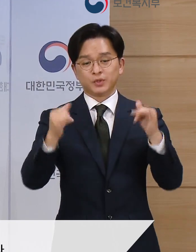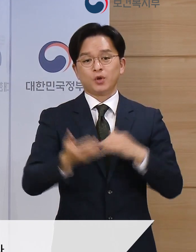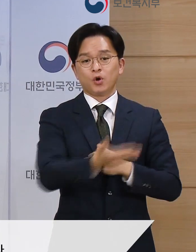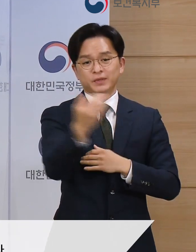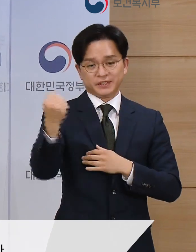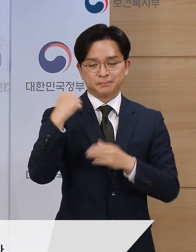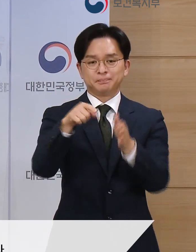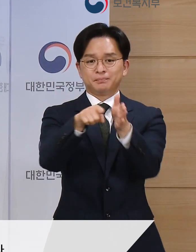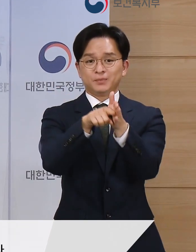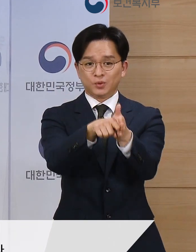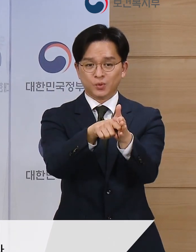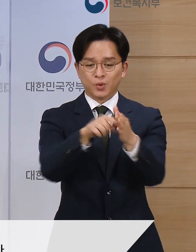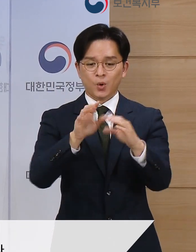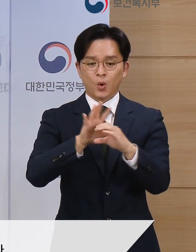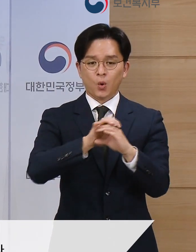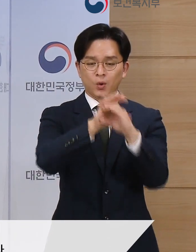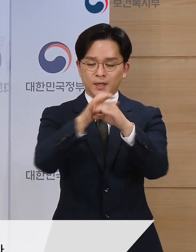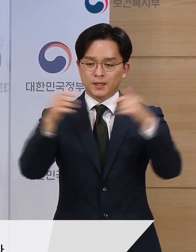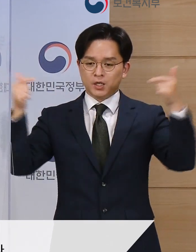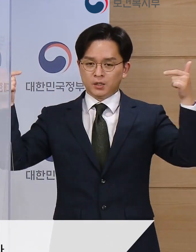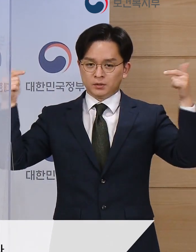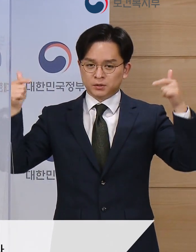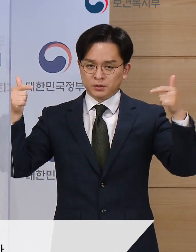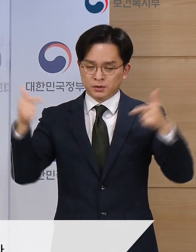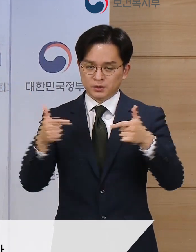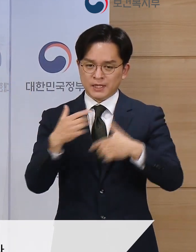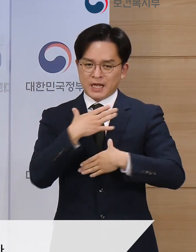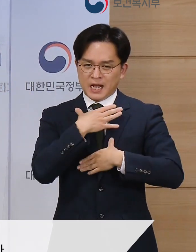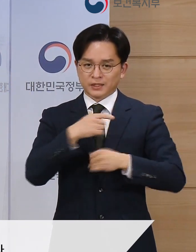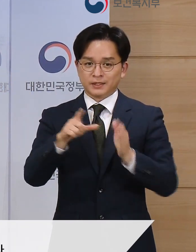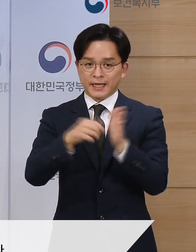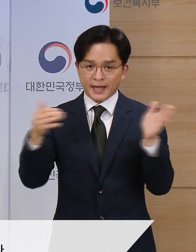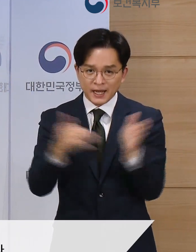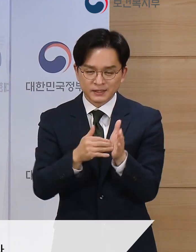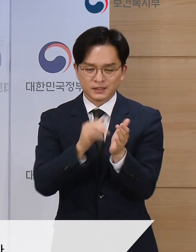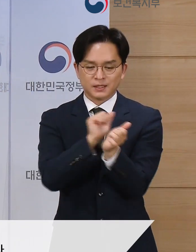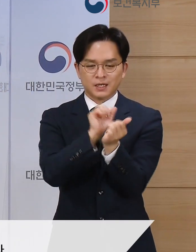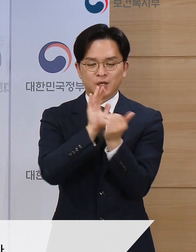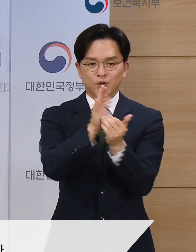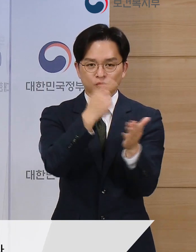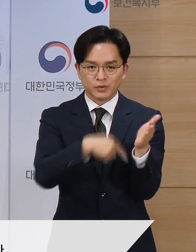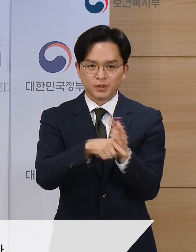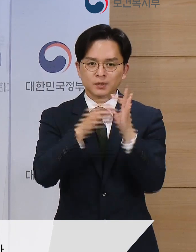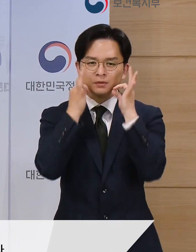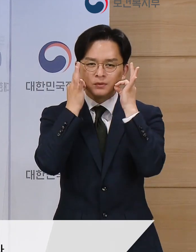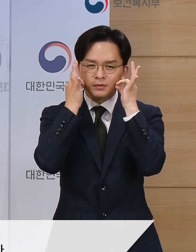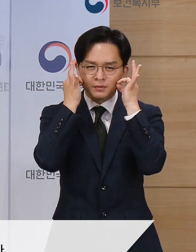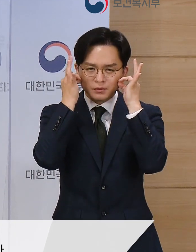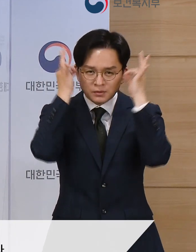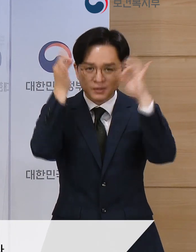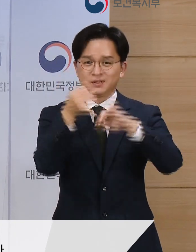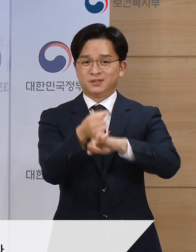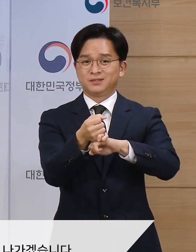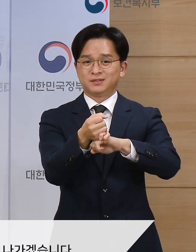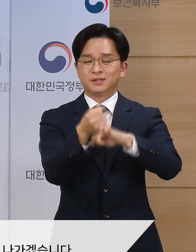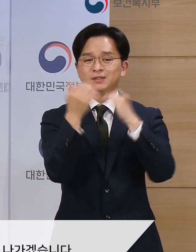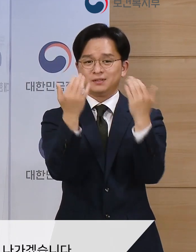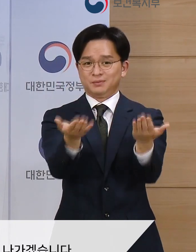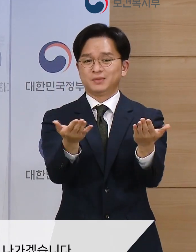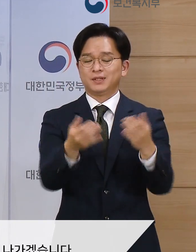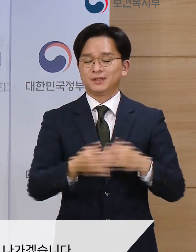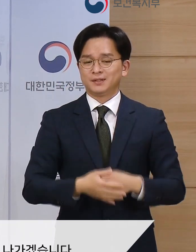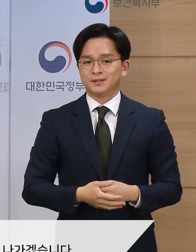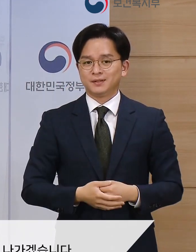믿고 코로나19가 확실한 진정세로 전환될 수 있도록 방역에 총력을 다하겠습니다.